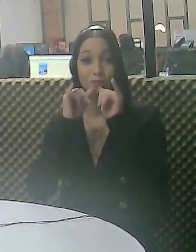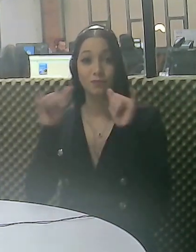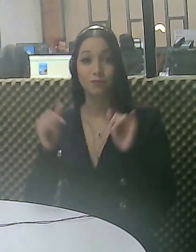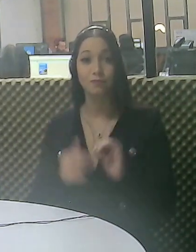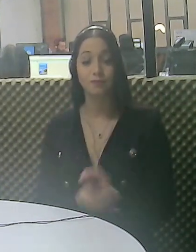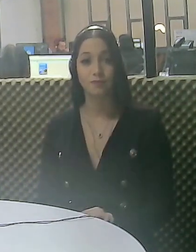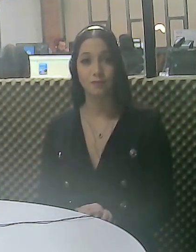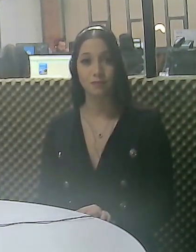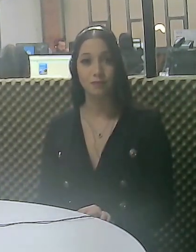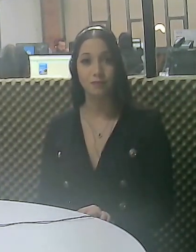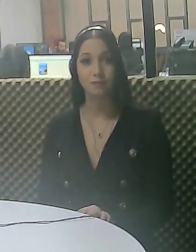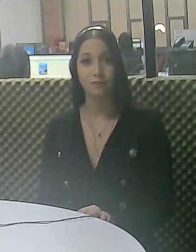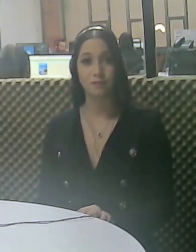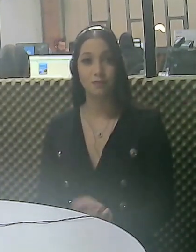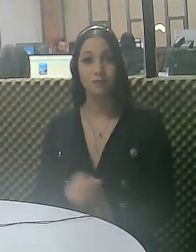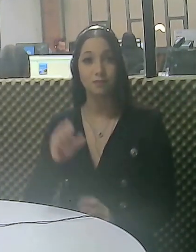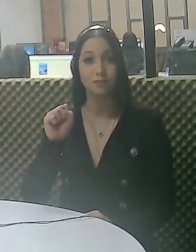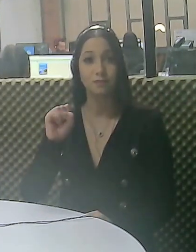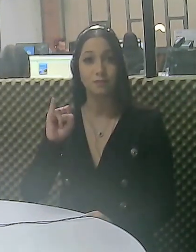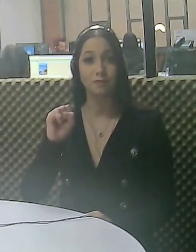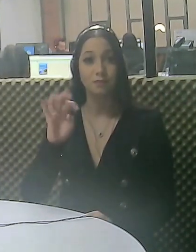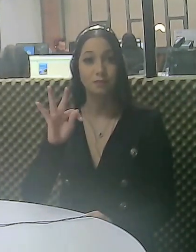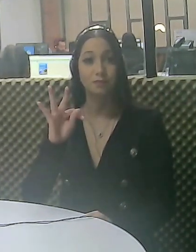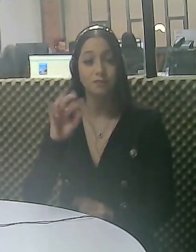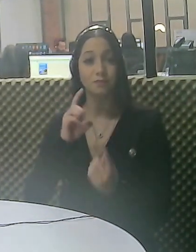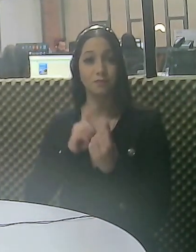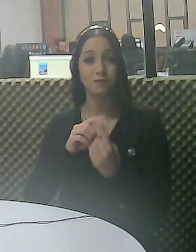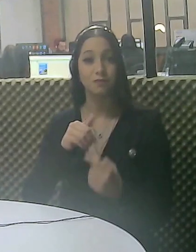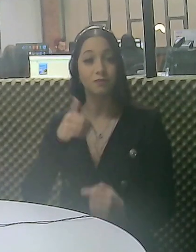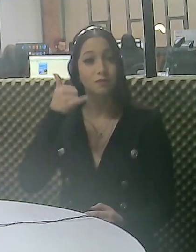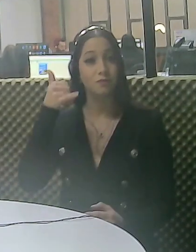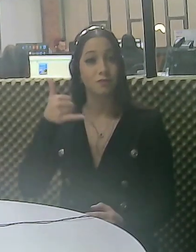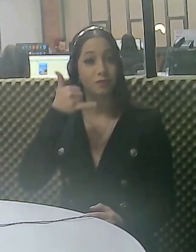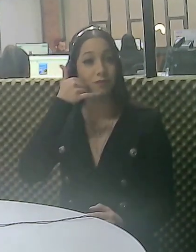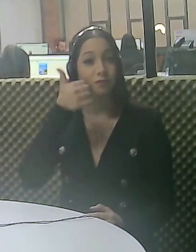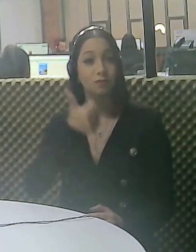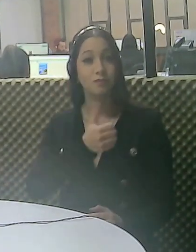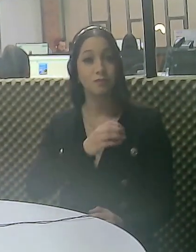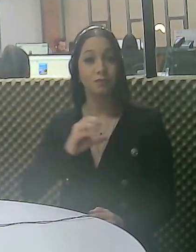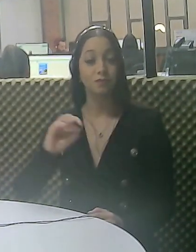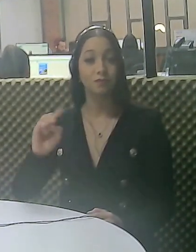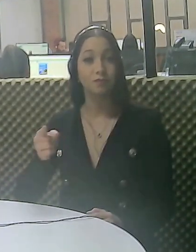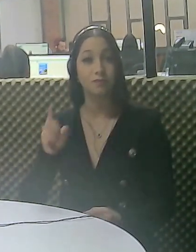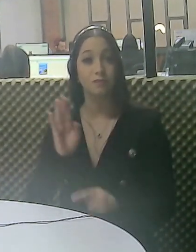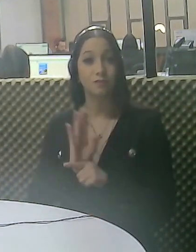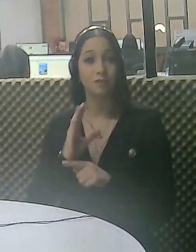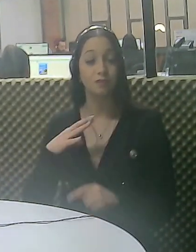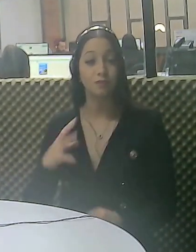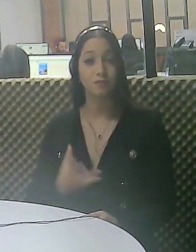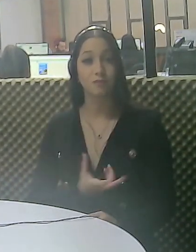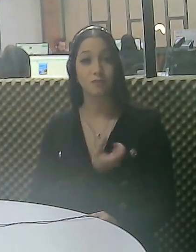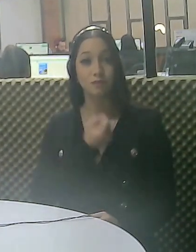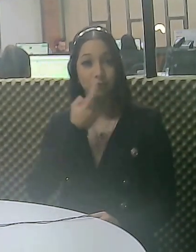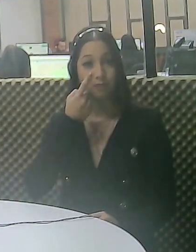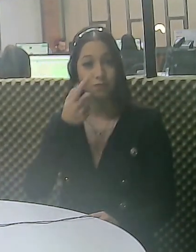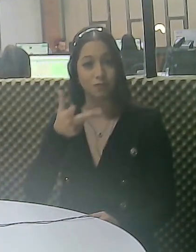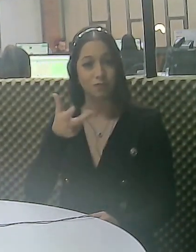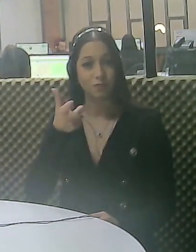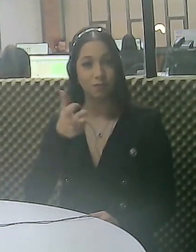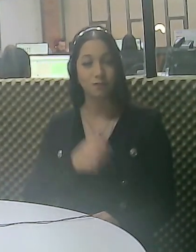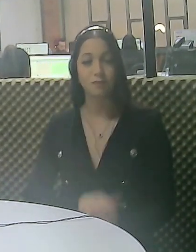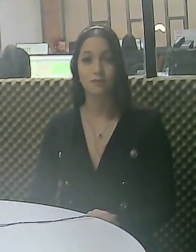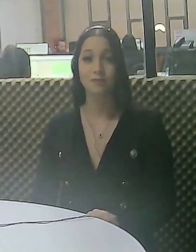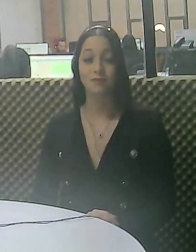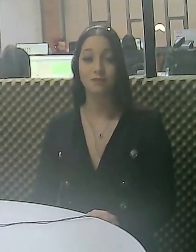de Notícias. O SEAT já atendeu mais de 100 mil ligações para socorrer e salvar vidas.